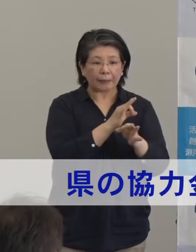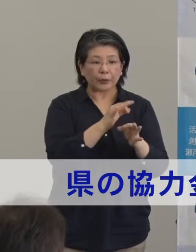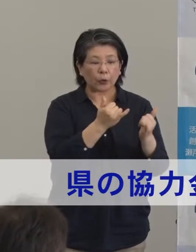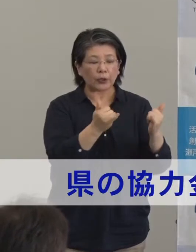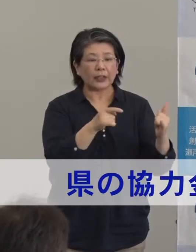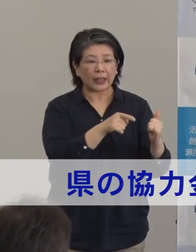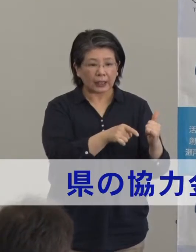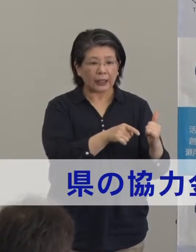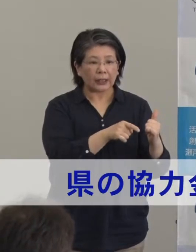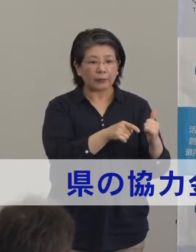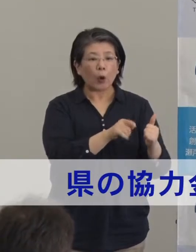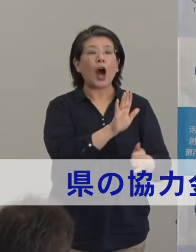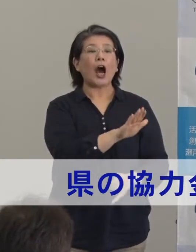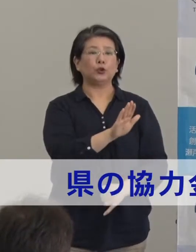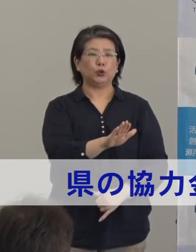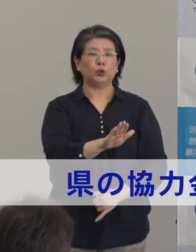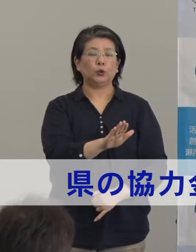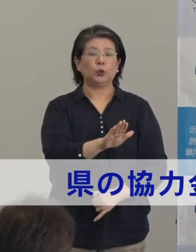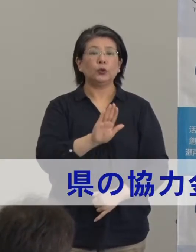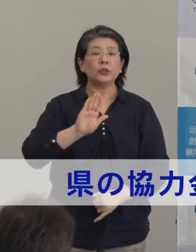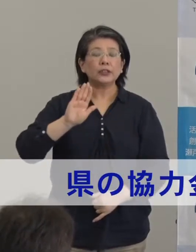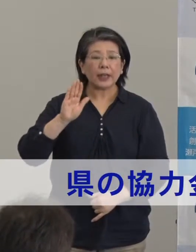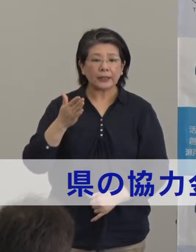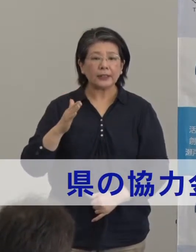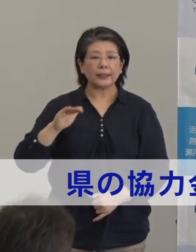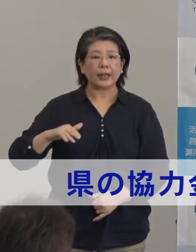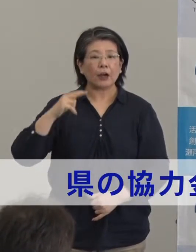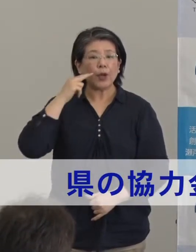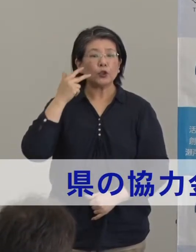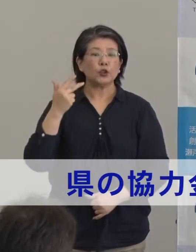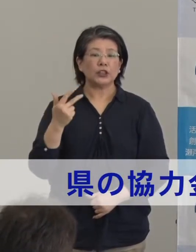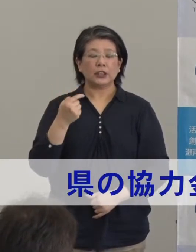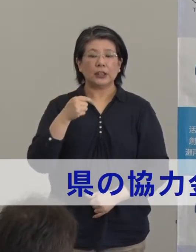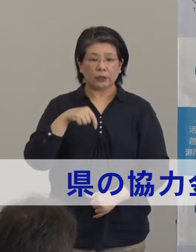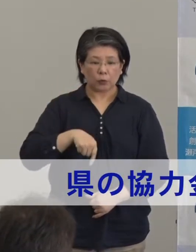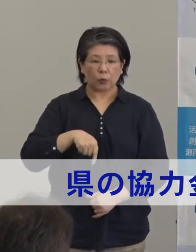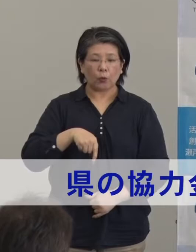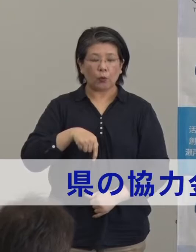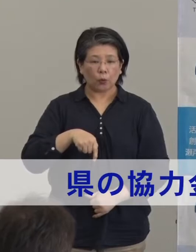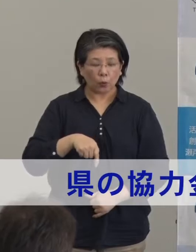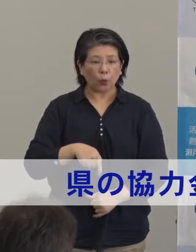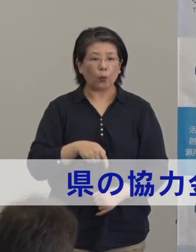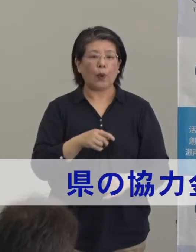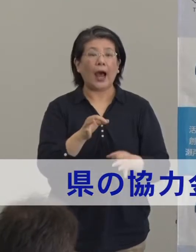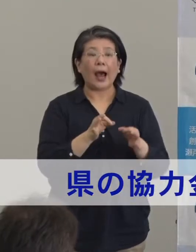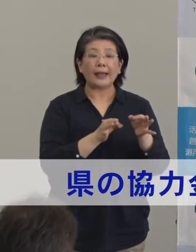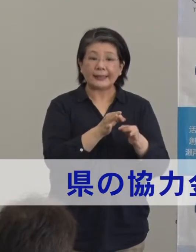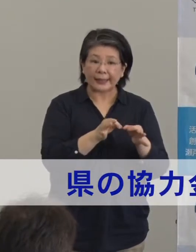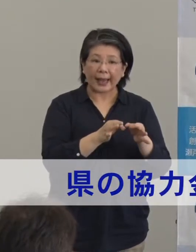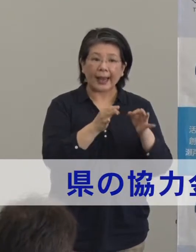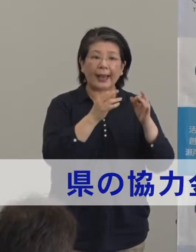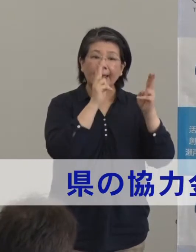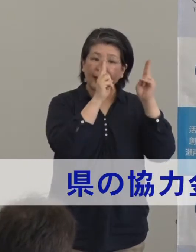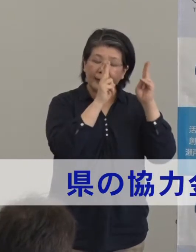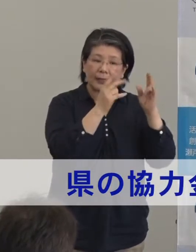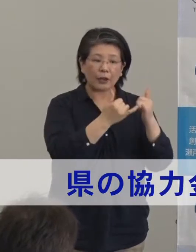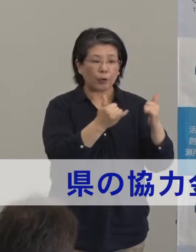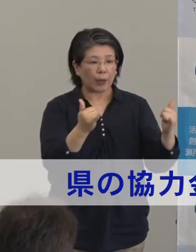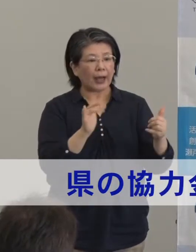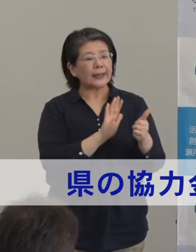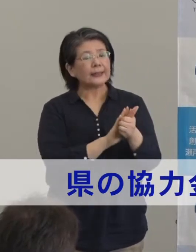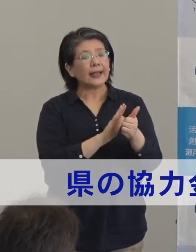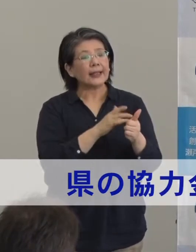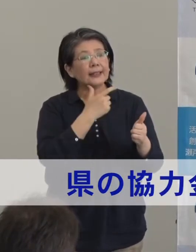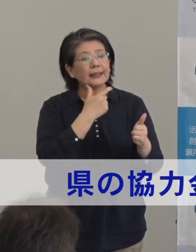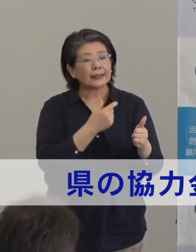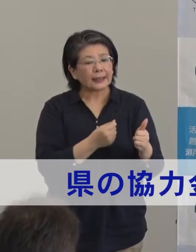るようですが、本市の場合は、そういう事業主に対して支援をしたいということでございますが、